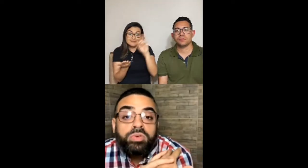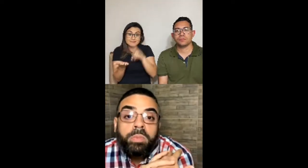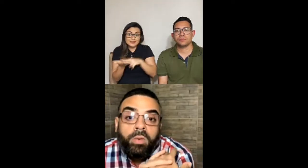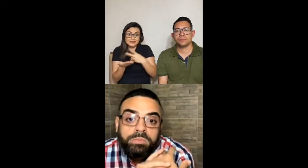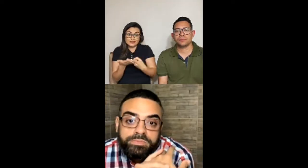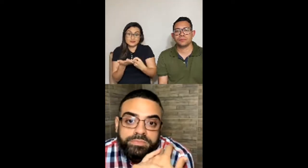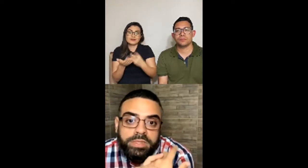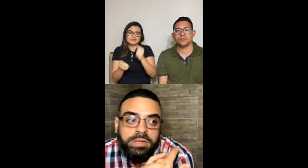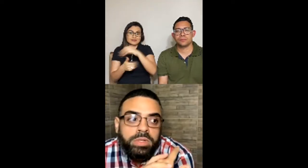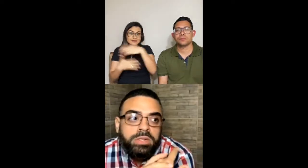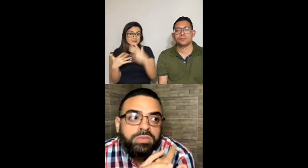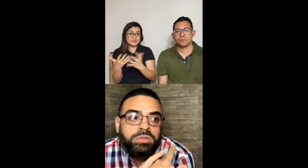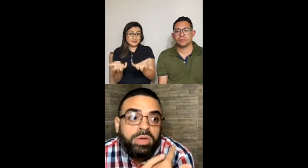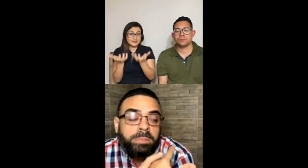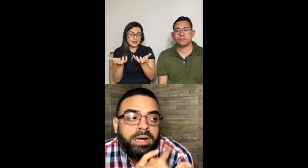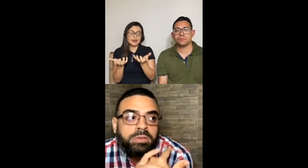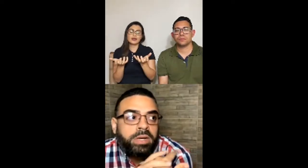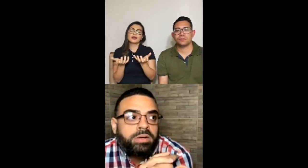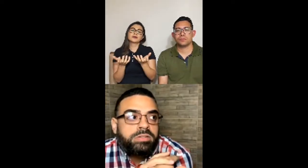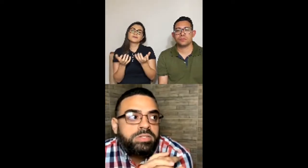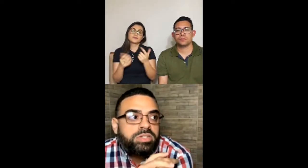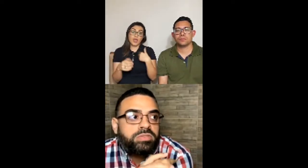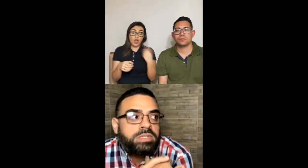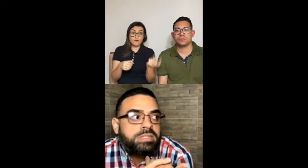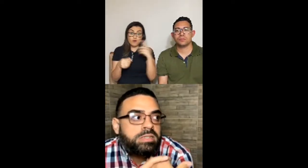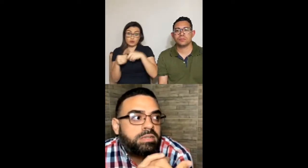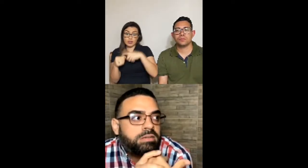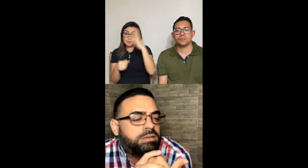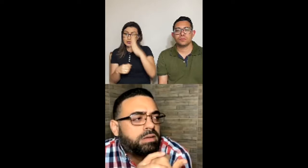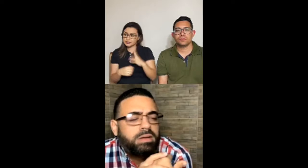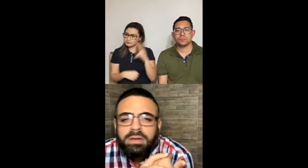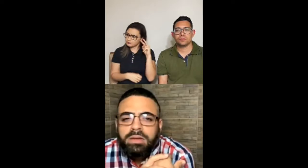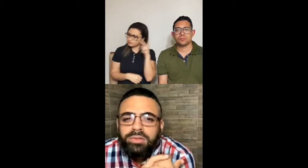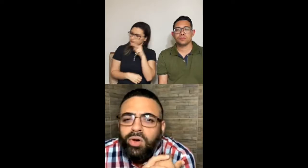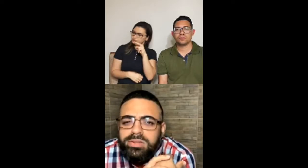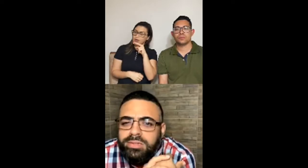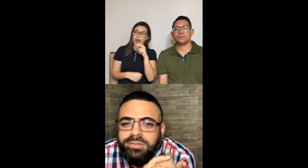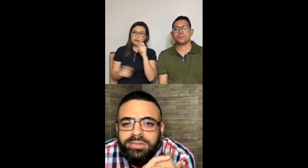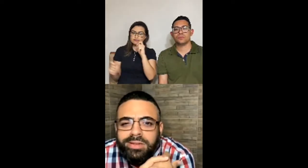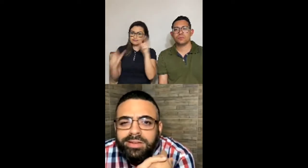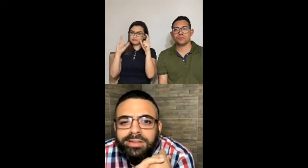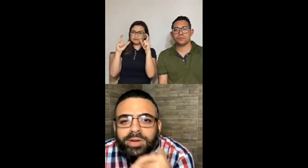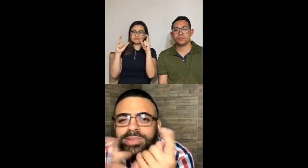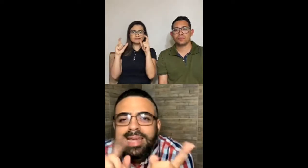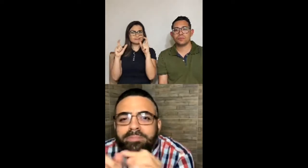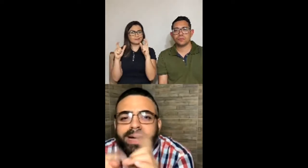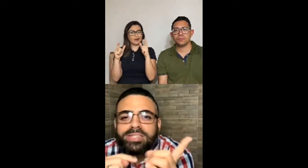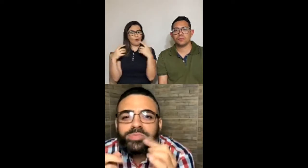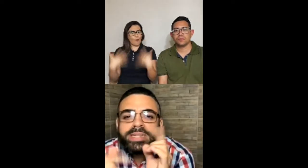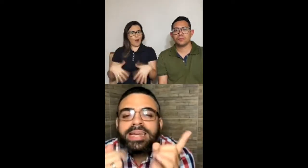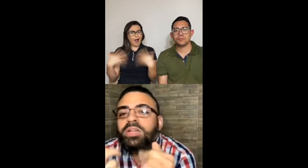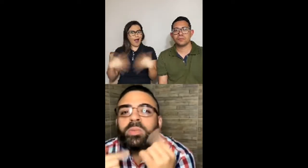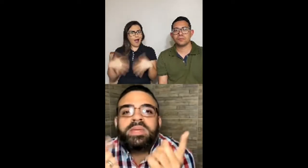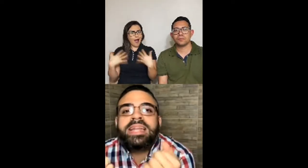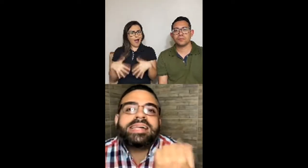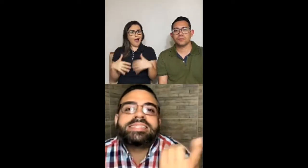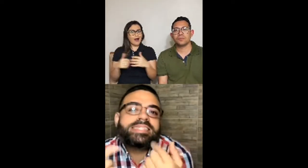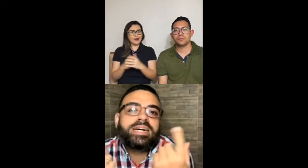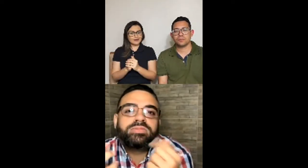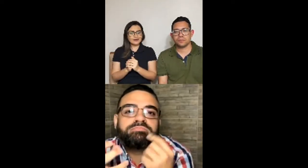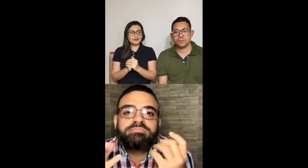quer a Bíblia em Libras, a Bíblia, quer mesmo. E isso é muito bom. E quando eu voltei, o impacto maior que eu senti foi